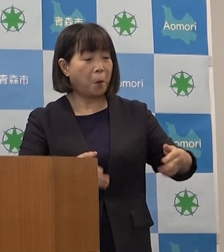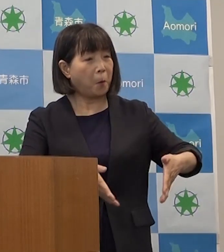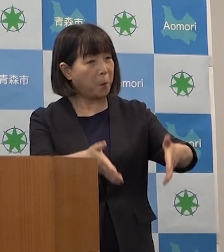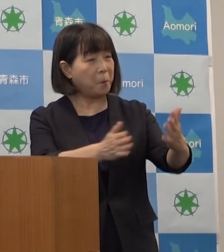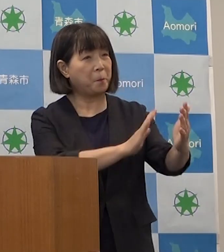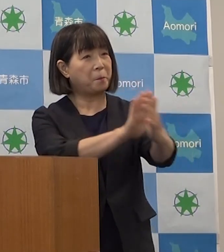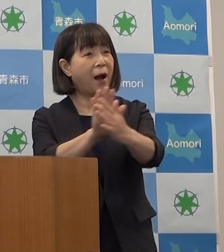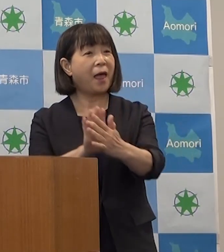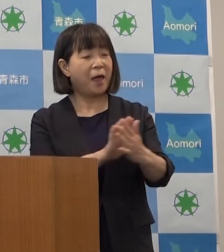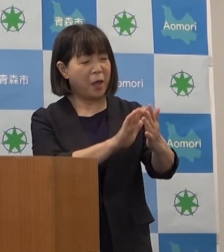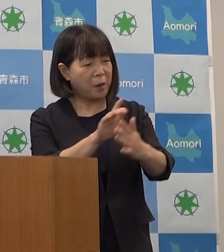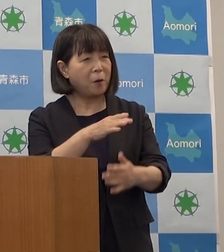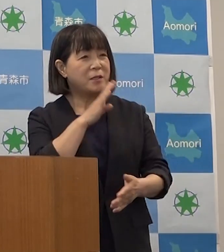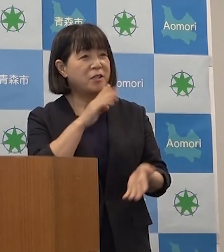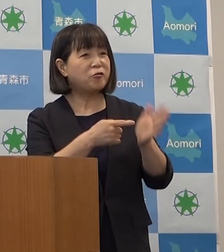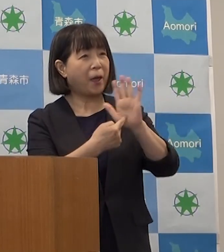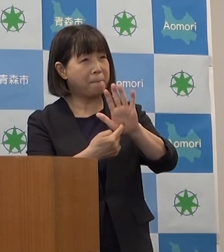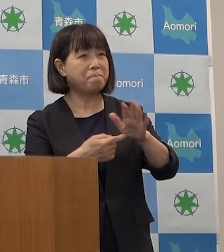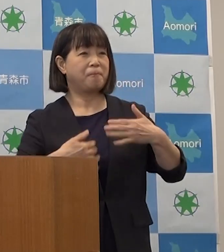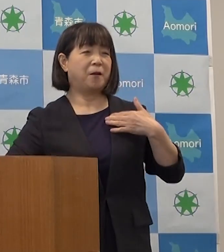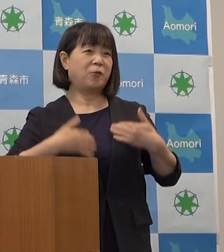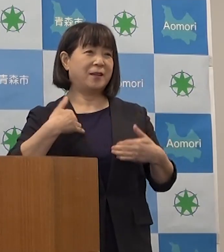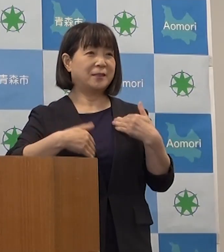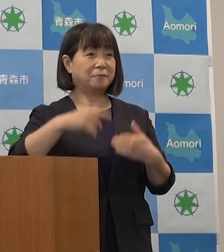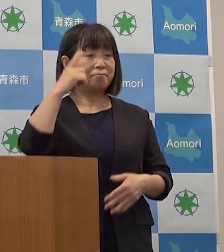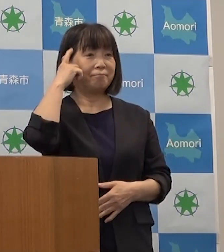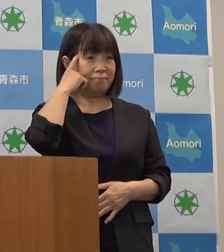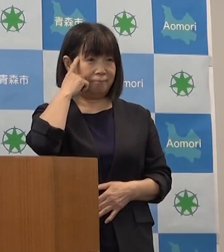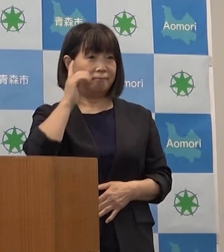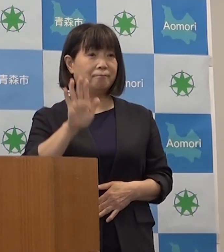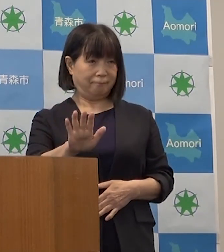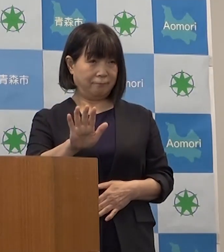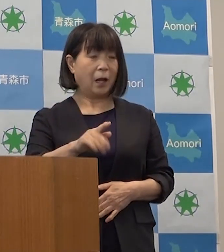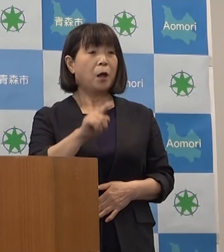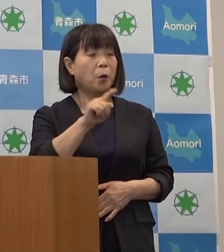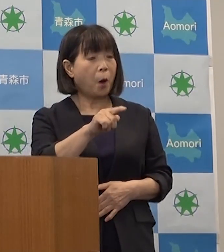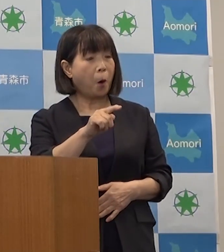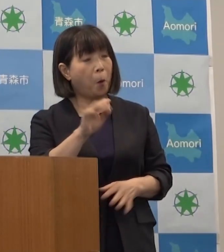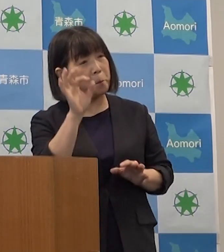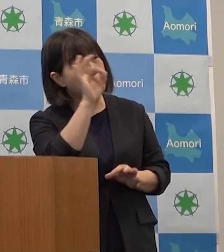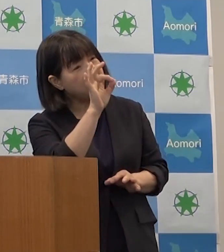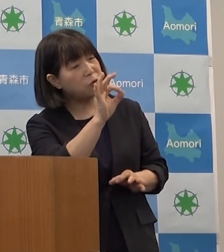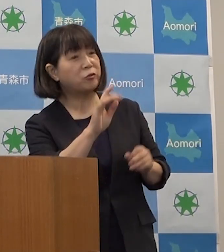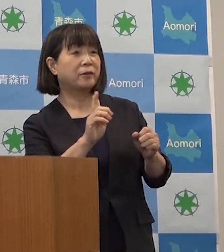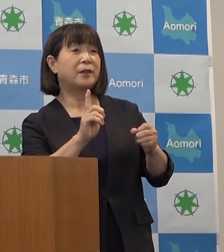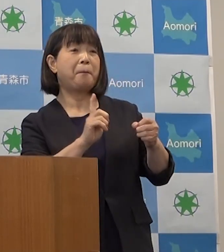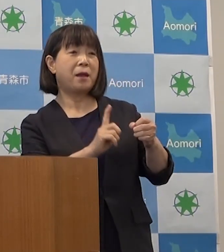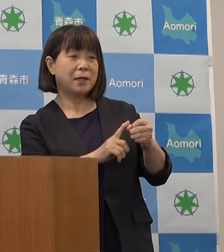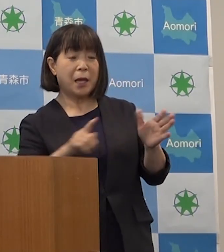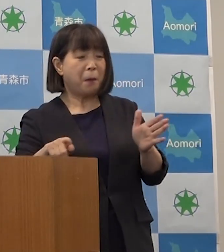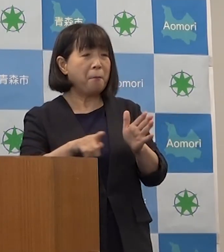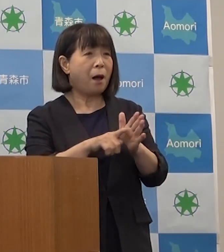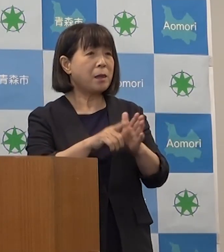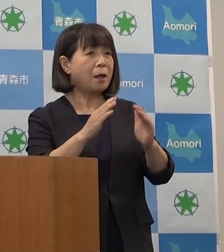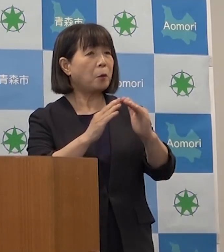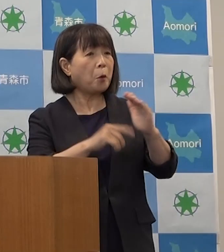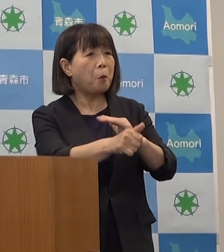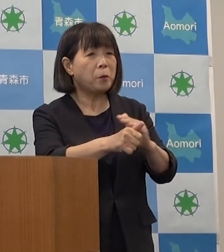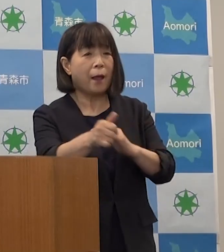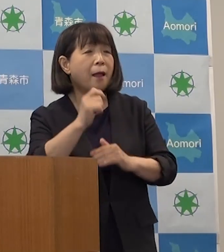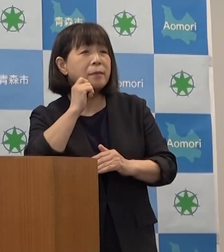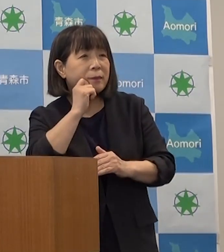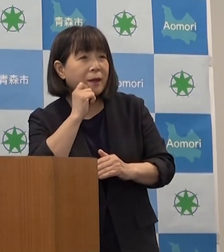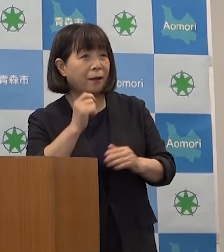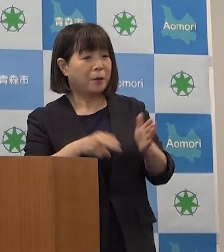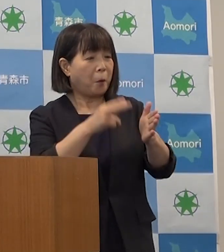も嬉しいことでございまして、それを見るために本当に今までこう思うように外にも出られなかった、旅行